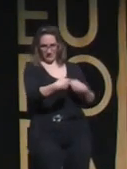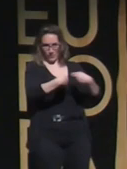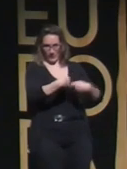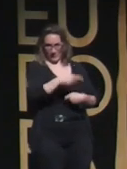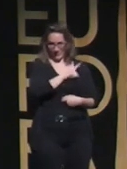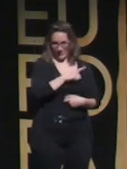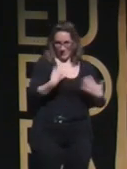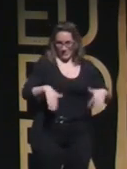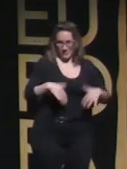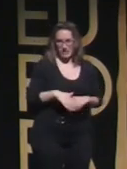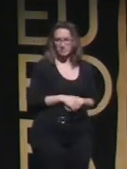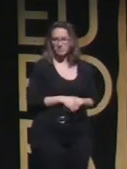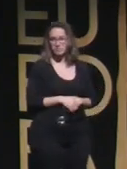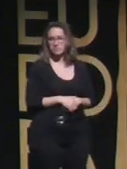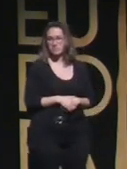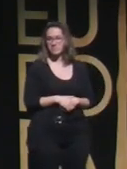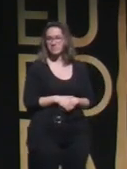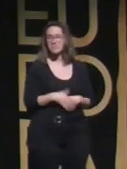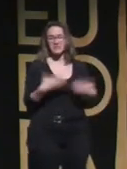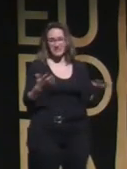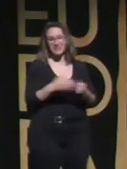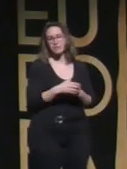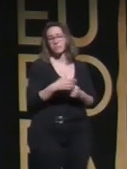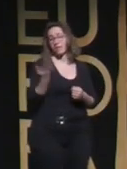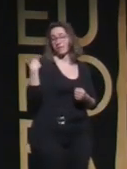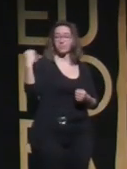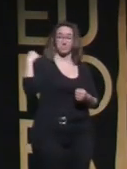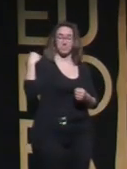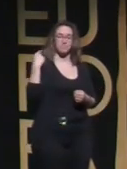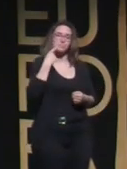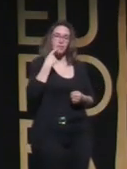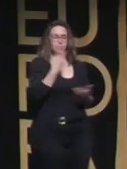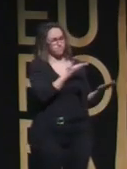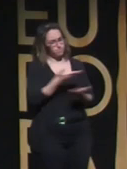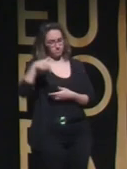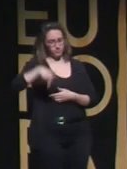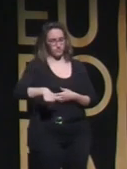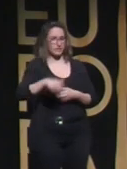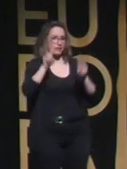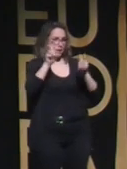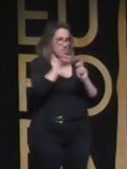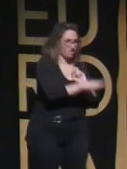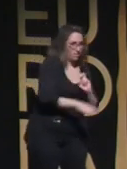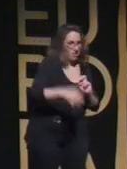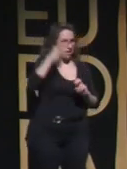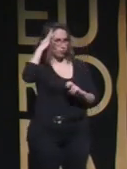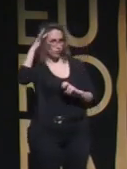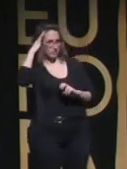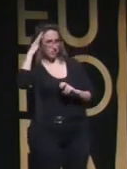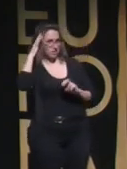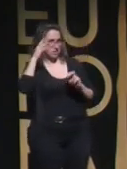ver, cuando me dijeron la idea de hablar sobre la salud mental en la infancia y en la adolescencia. Vale,